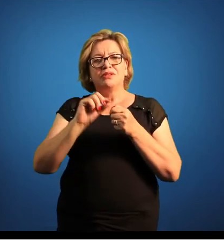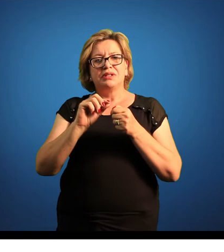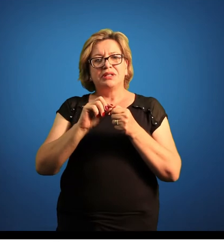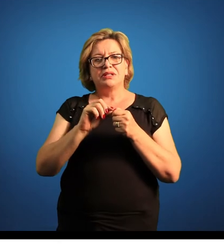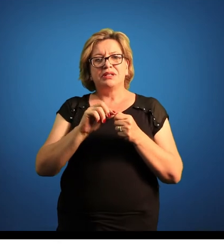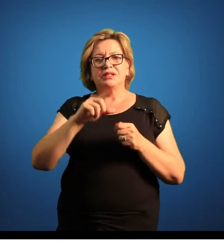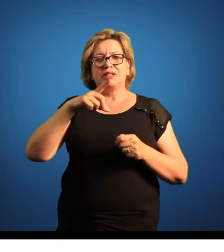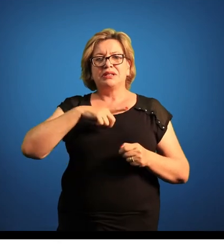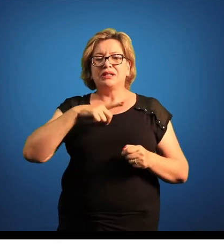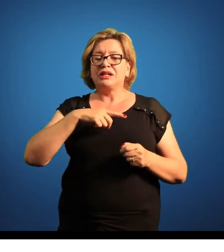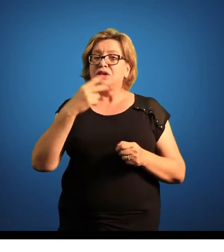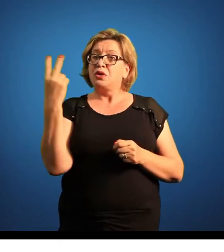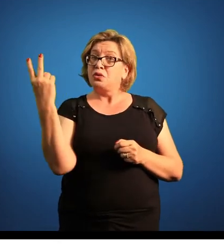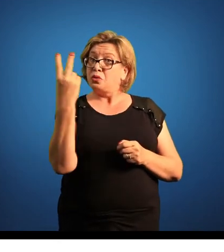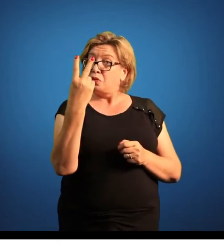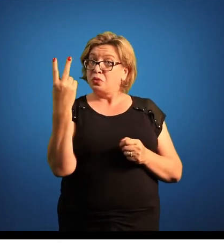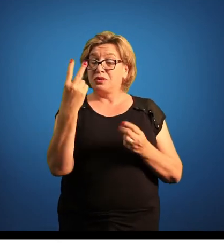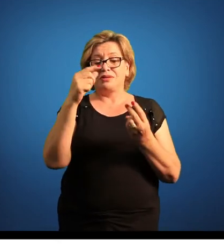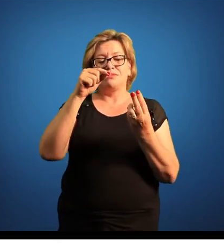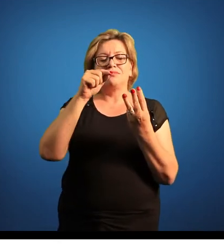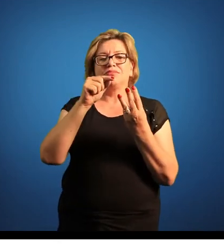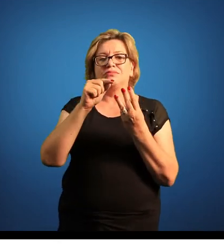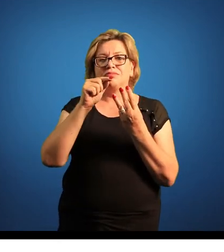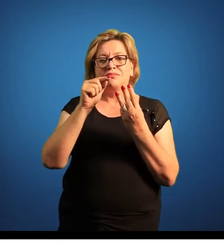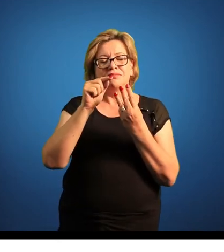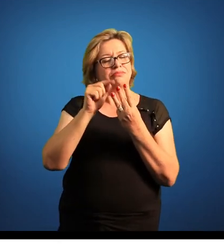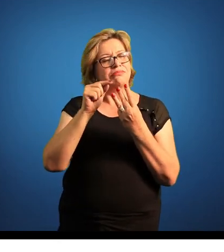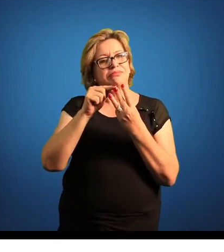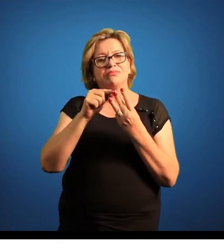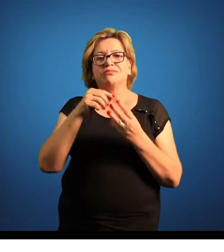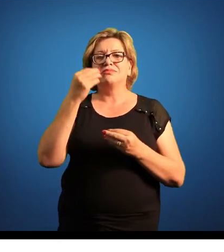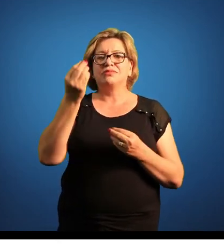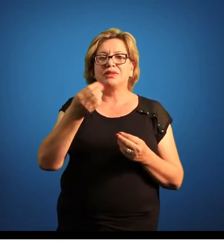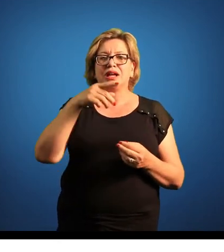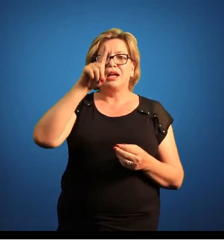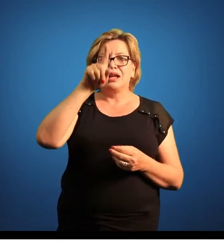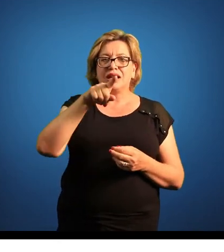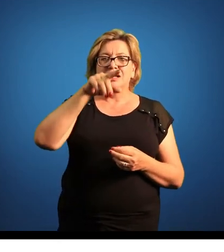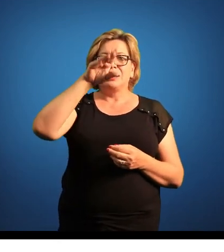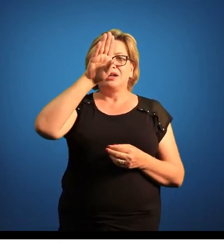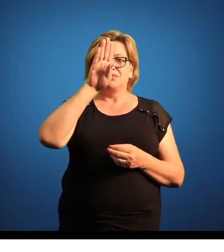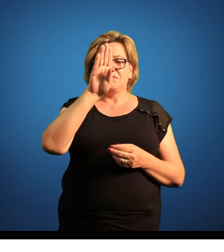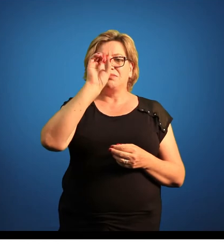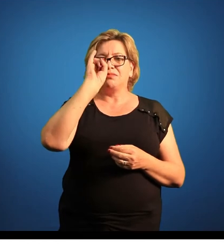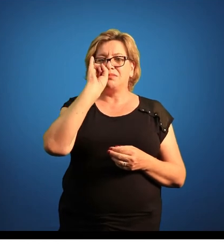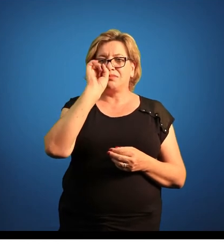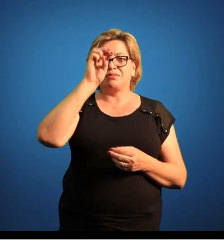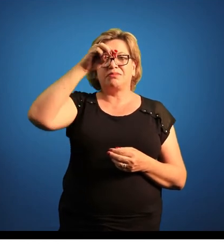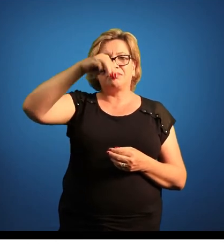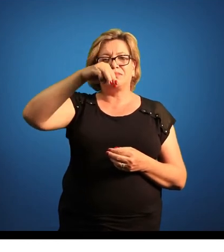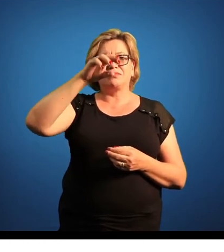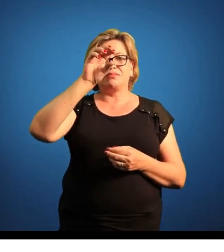no caso aqui, eu tenho duas modas. O conjunto pode ser chamado de bimodal